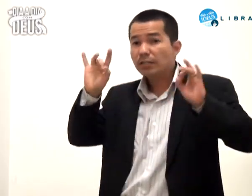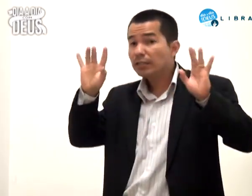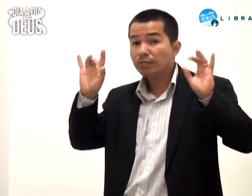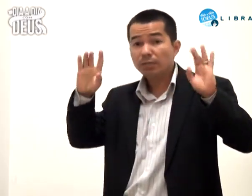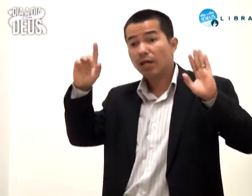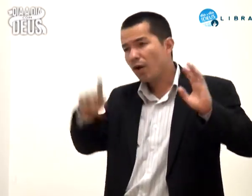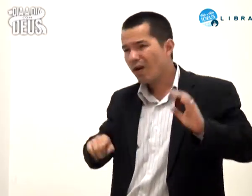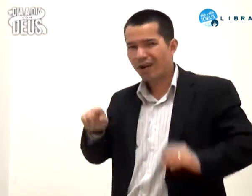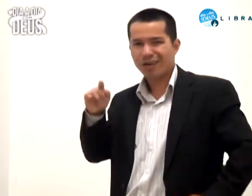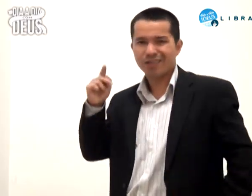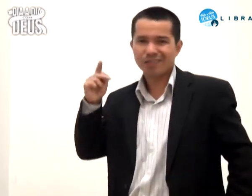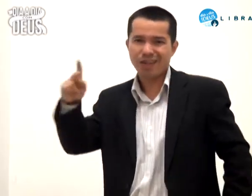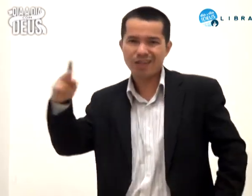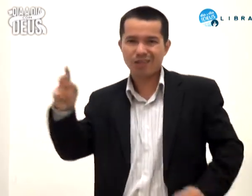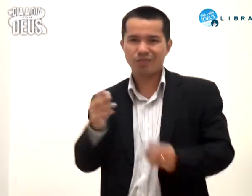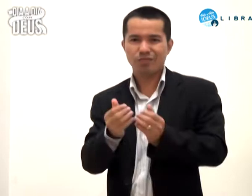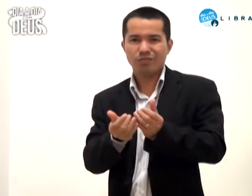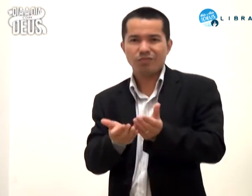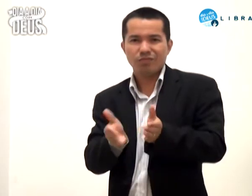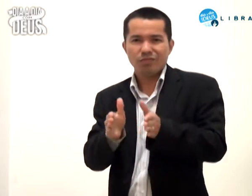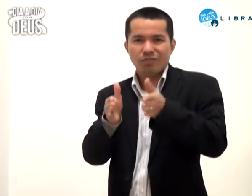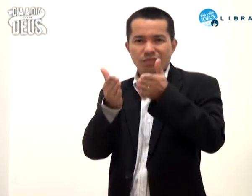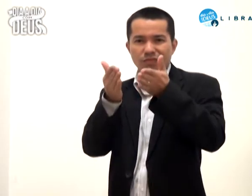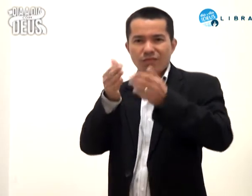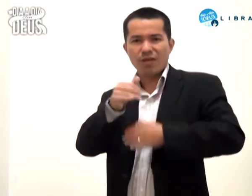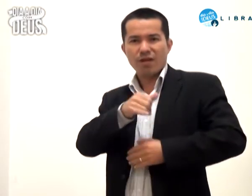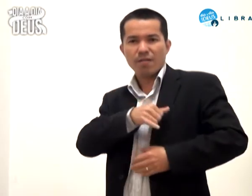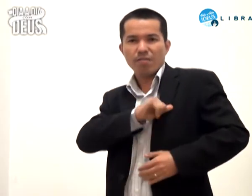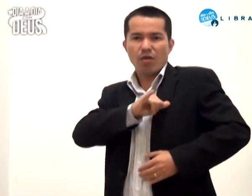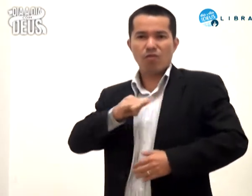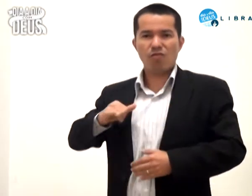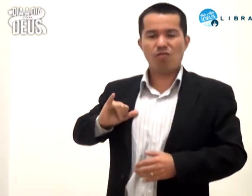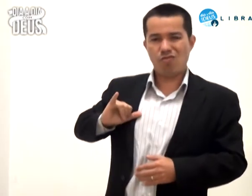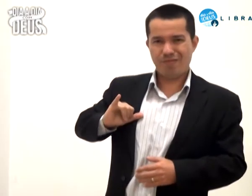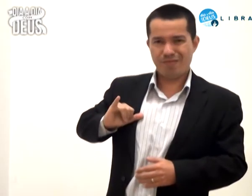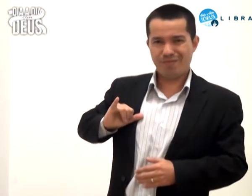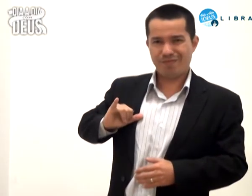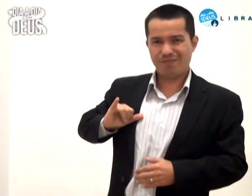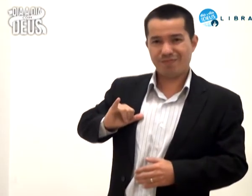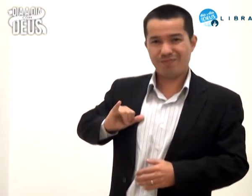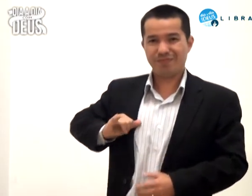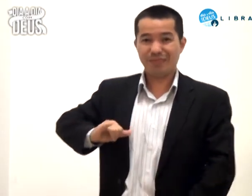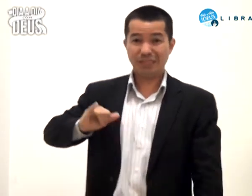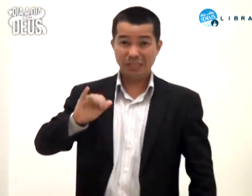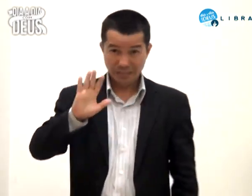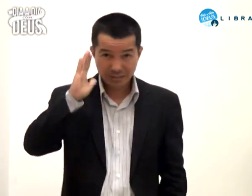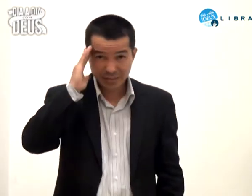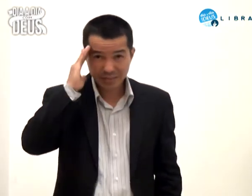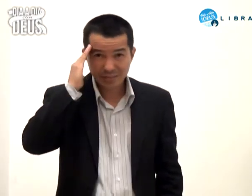aquilo que Deus nos dá, e por causa daquilo que Deus nos dá. E aí então as ofertas alçadas